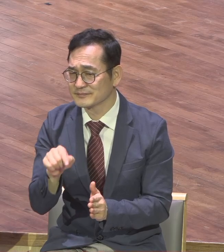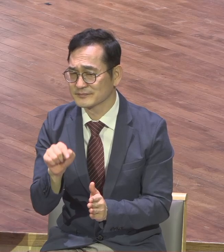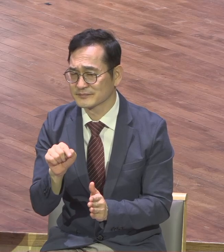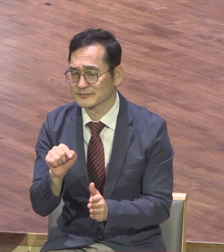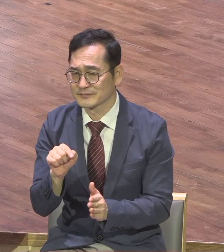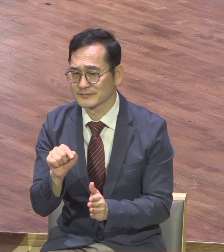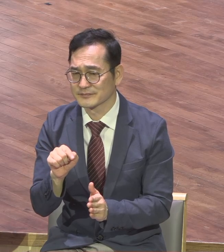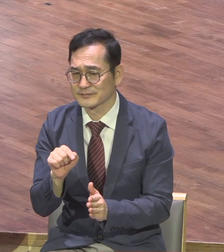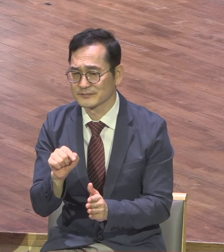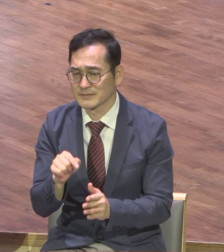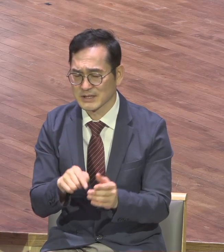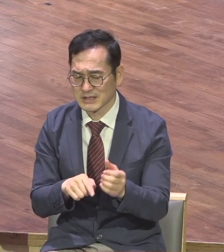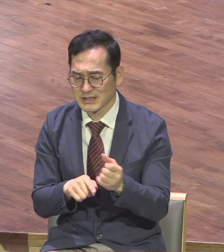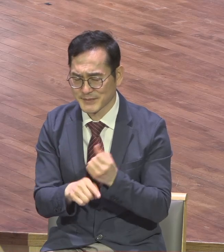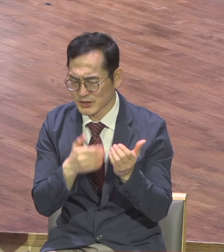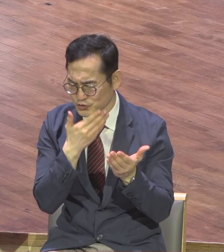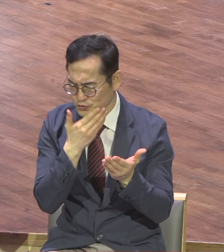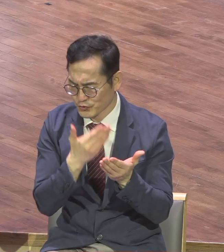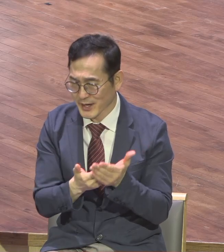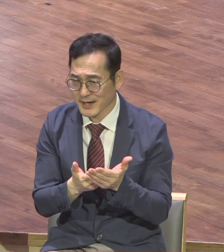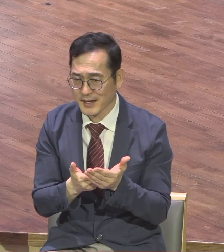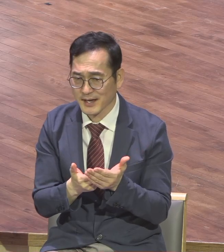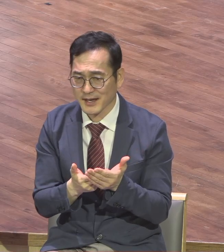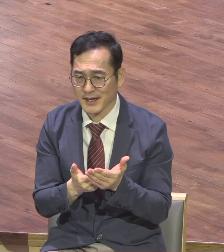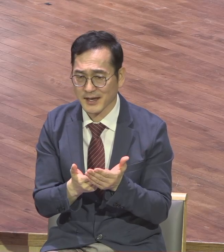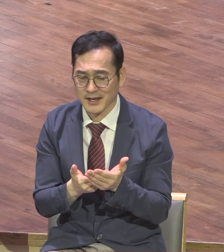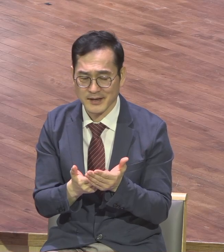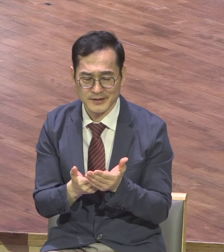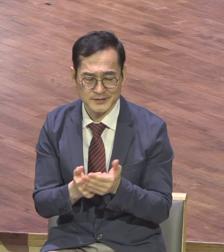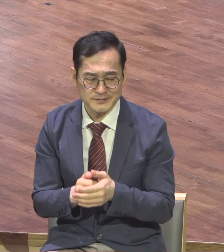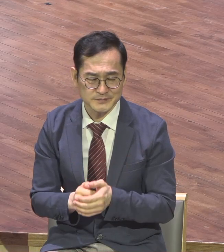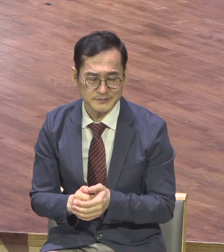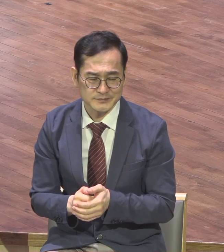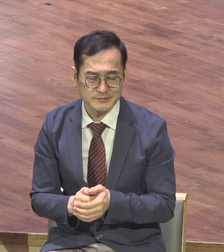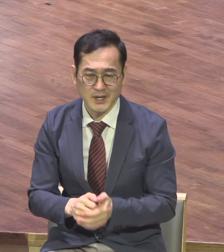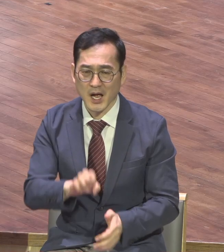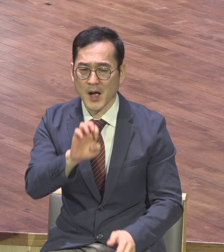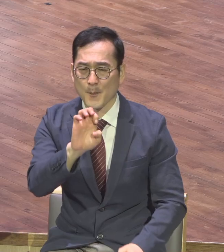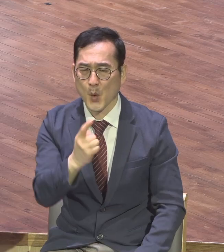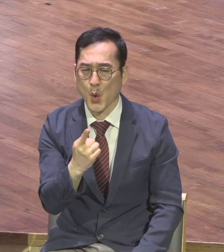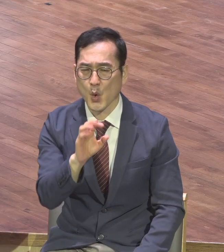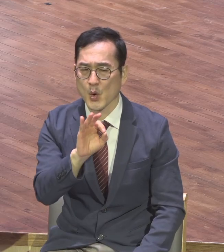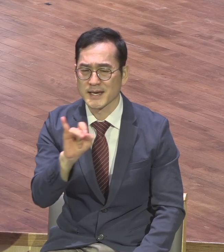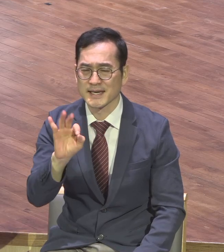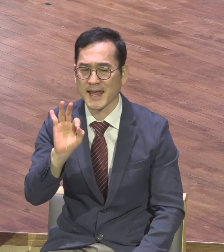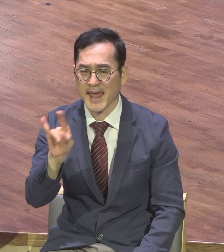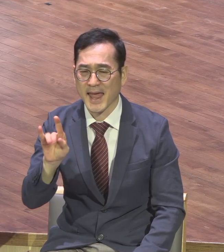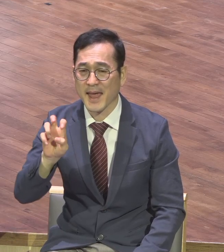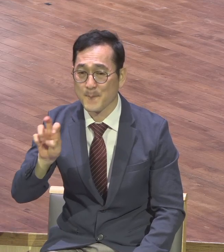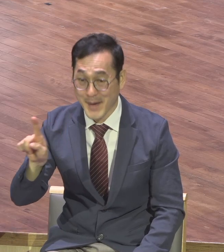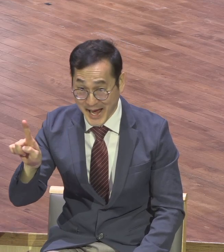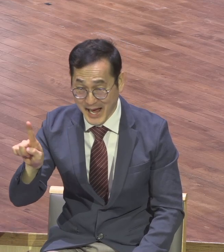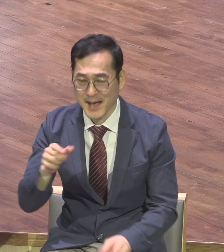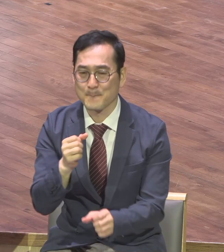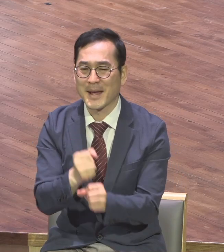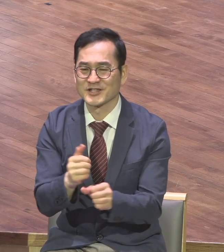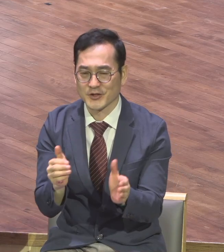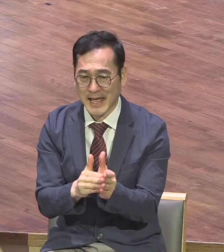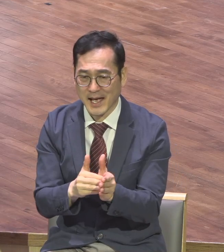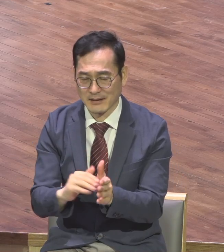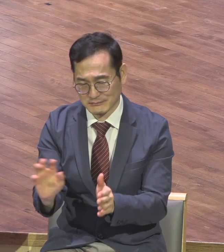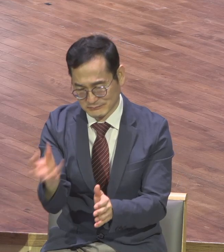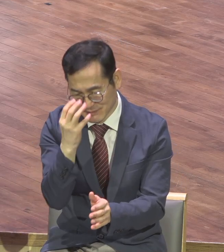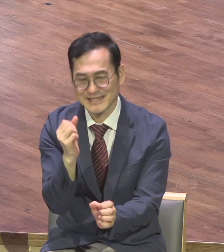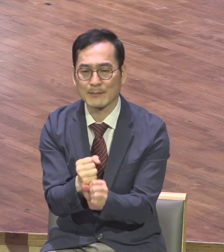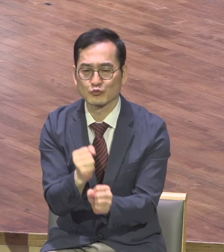있습니다. 만드신 바라는 것을 언어적으로는 포이에마, 포이에마라고 하는데 이 포이에마는 작품이라는